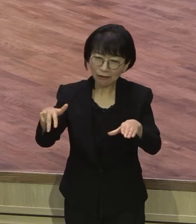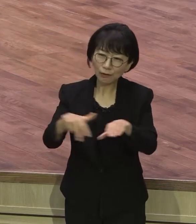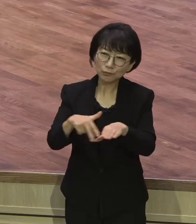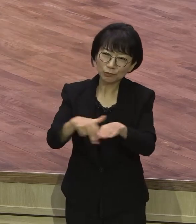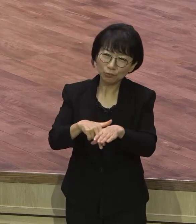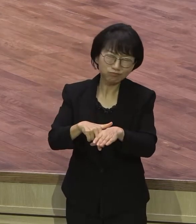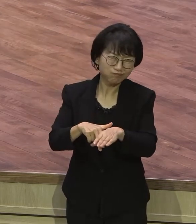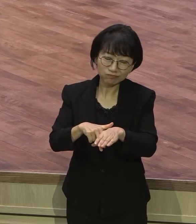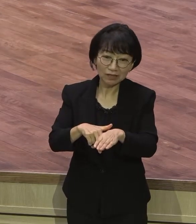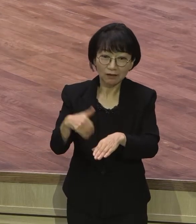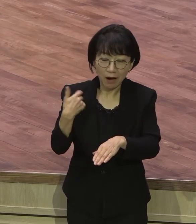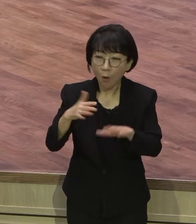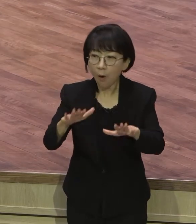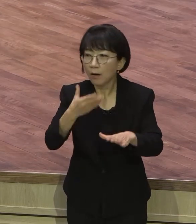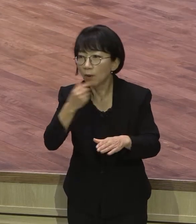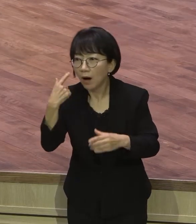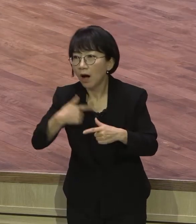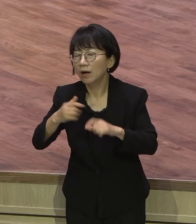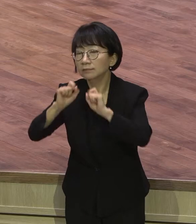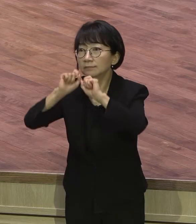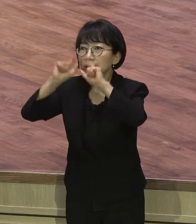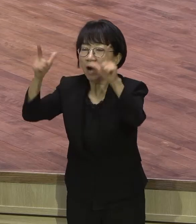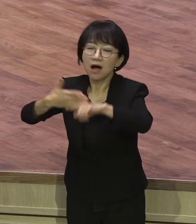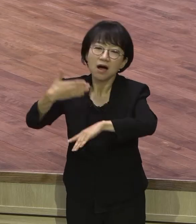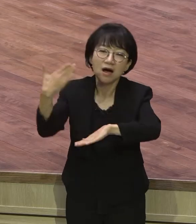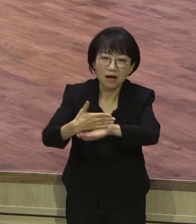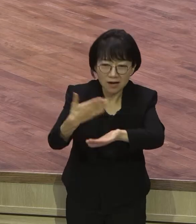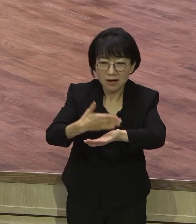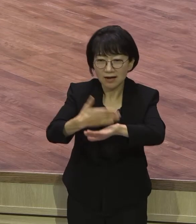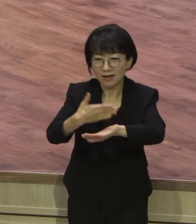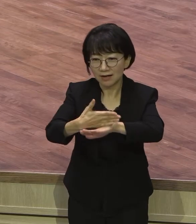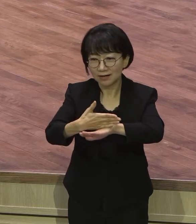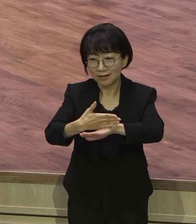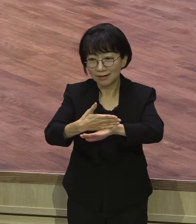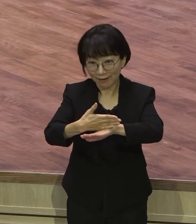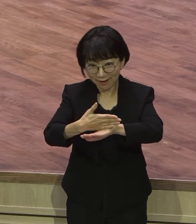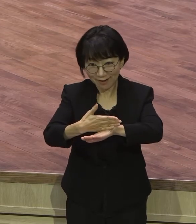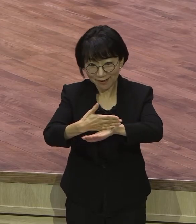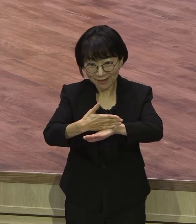이 교회 와서 내 복음 깨닫고 너무 감사하구나.